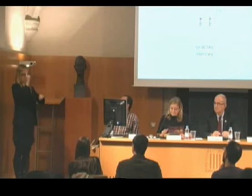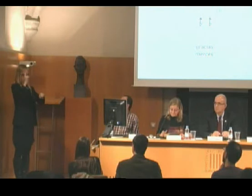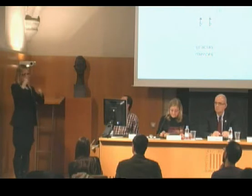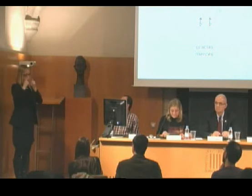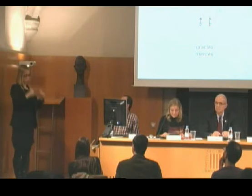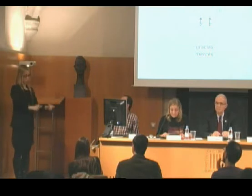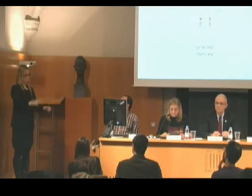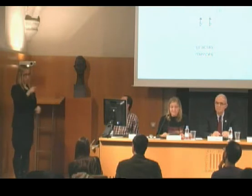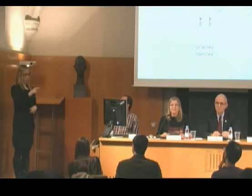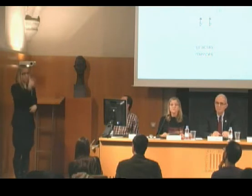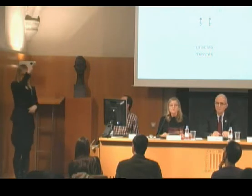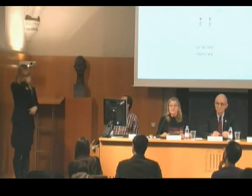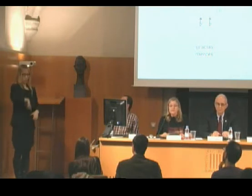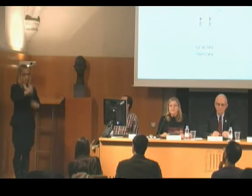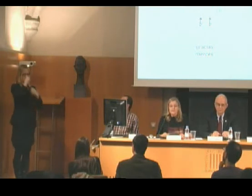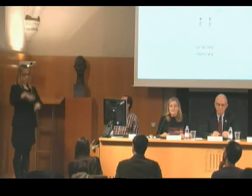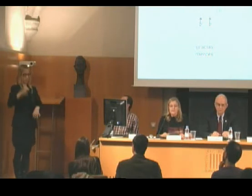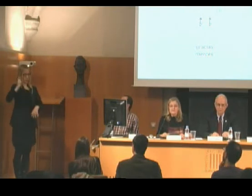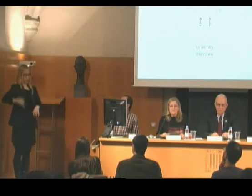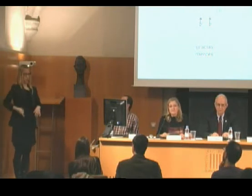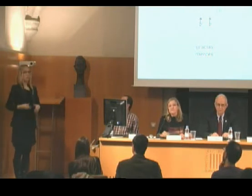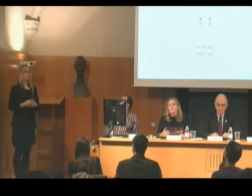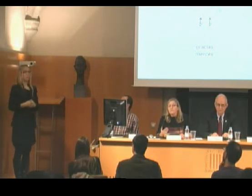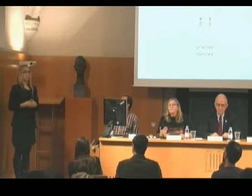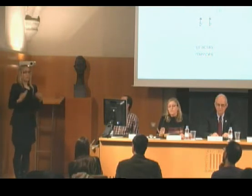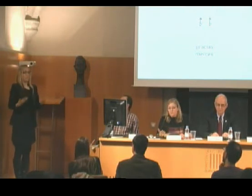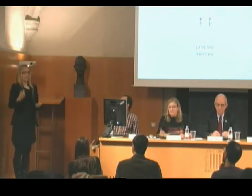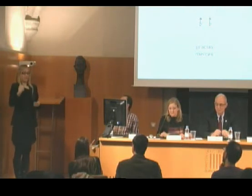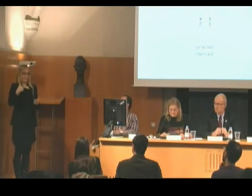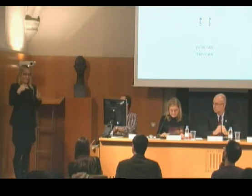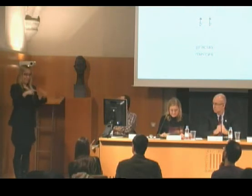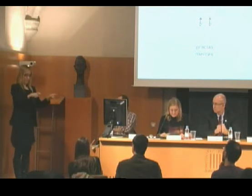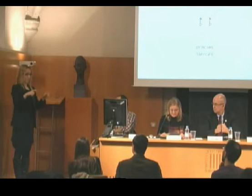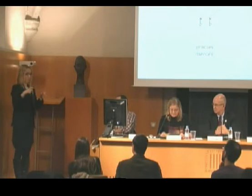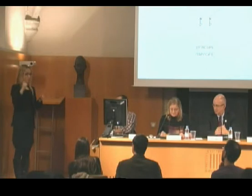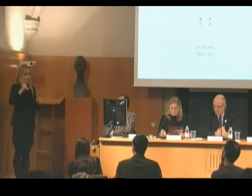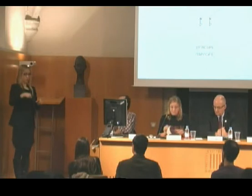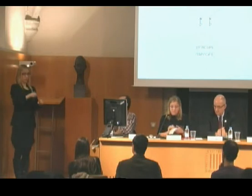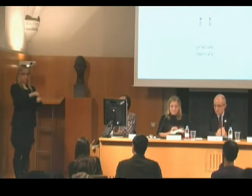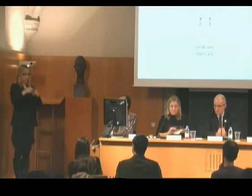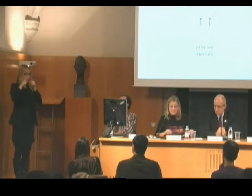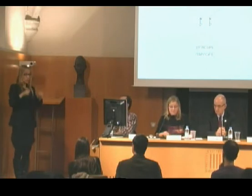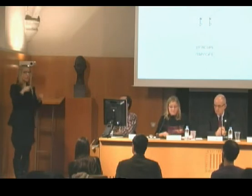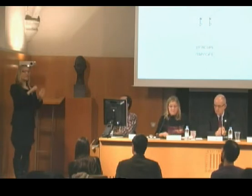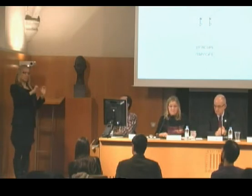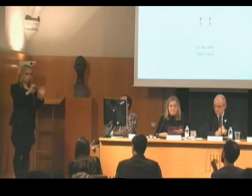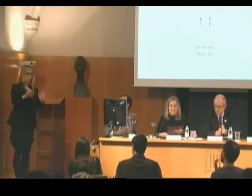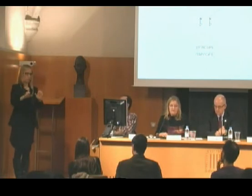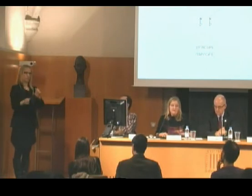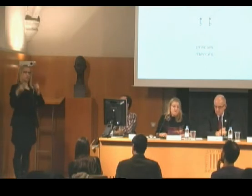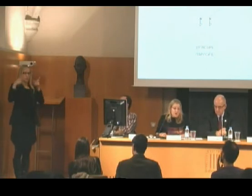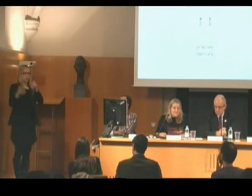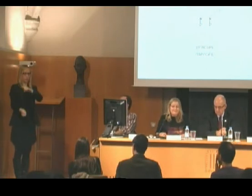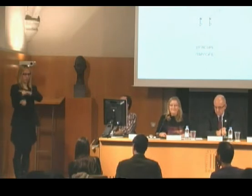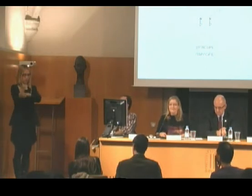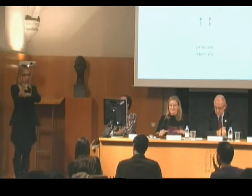Lingüística, que jo aquí represento, i que és des d'on hem impulsat la seva creació, no? I